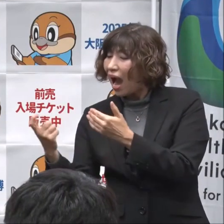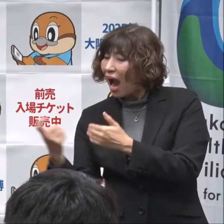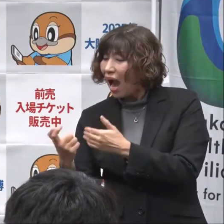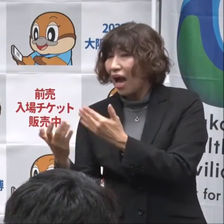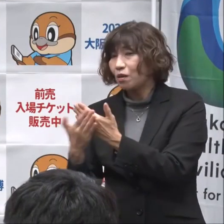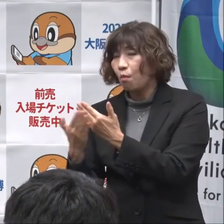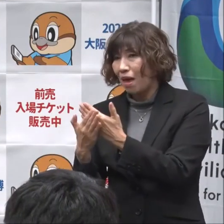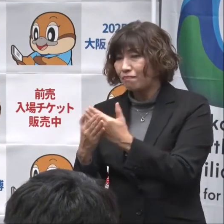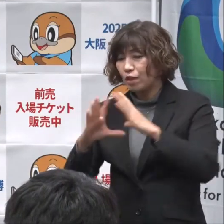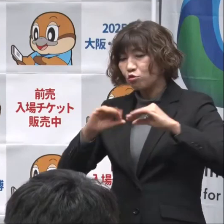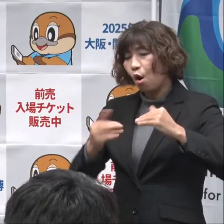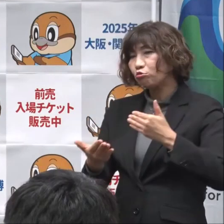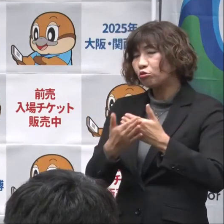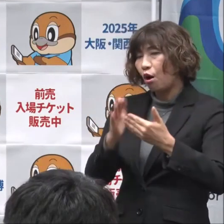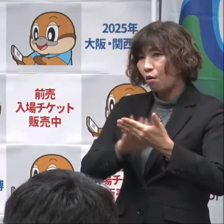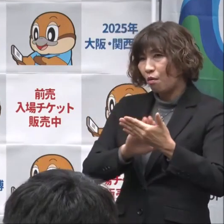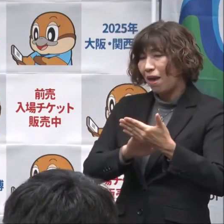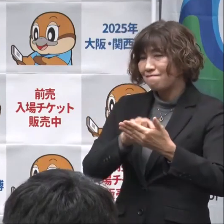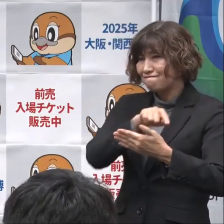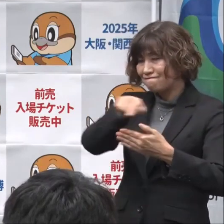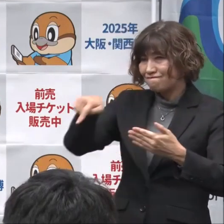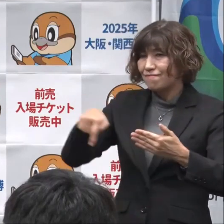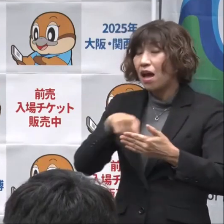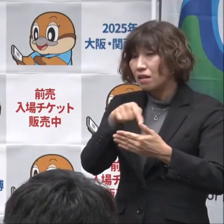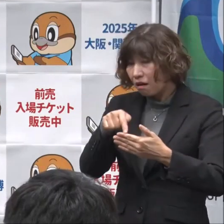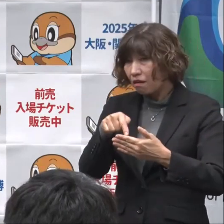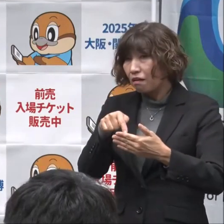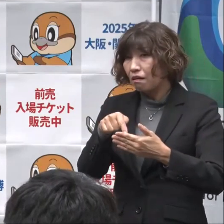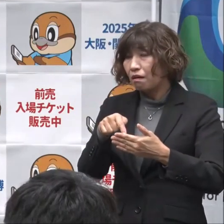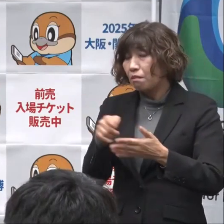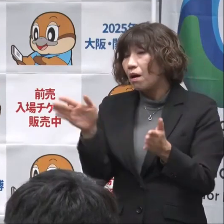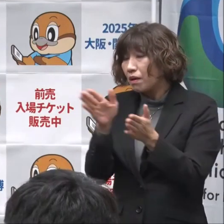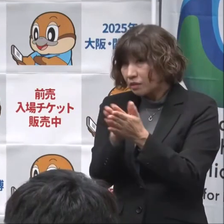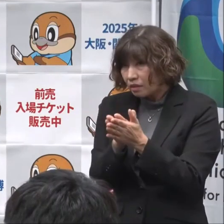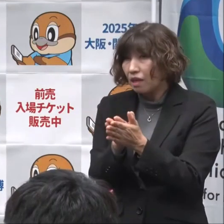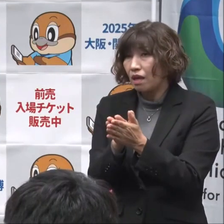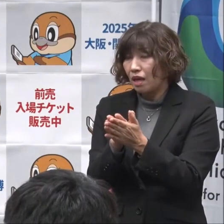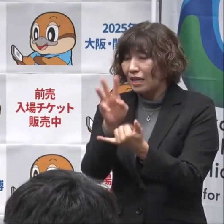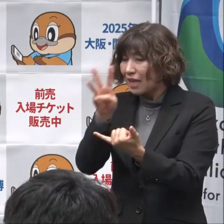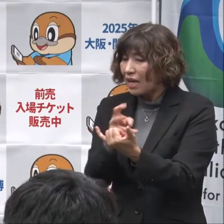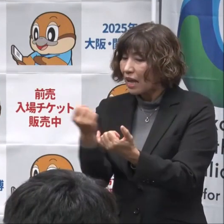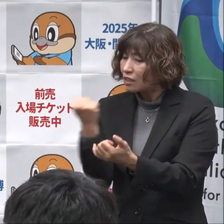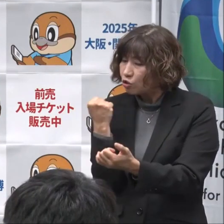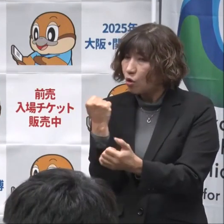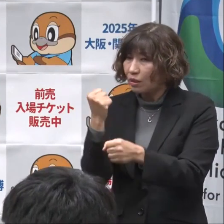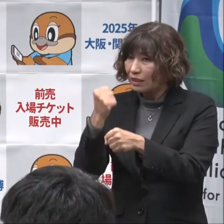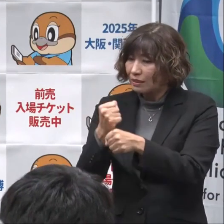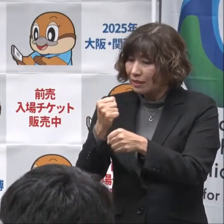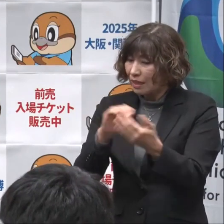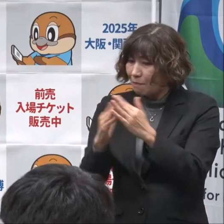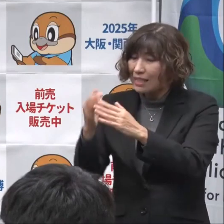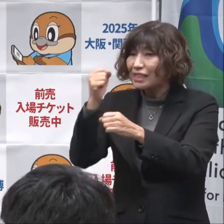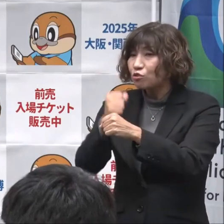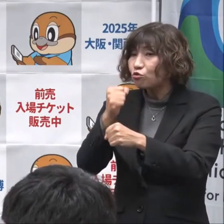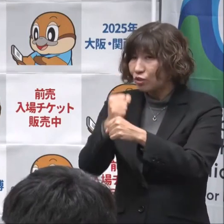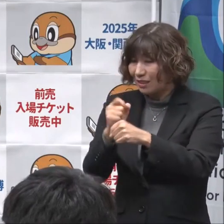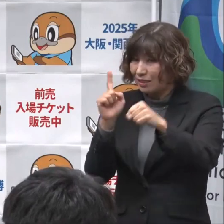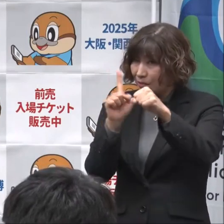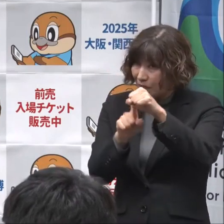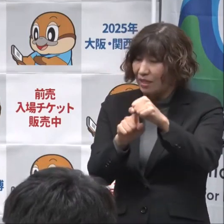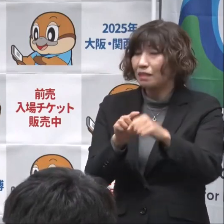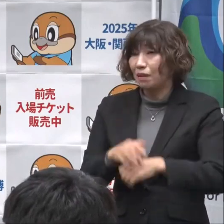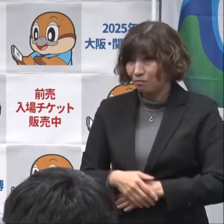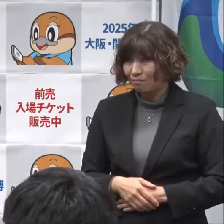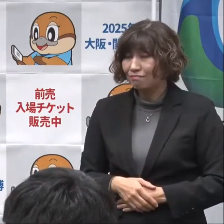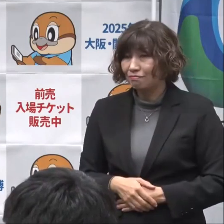てもこの災害に強い町づくりとして進めていきます。ただ府民の皆さんにおかれましてもです